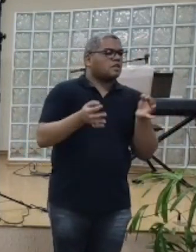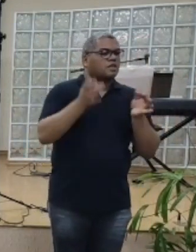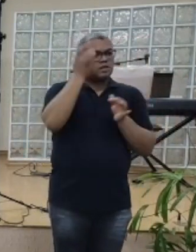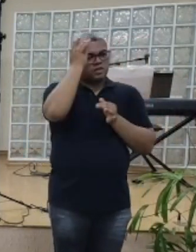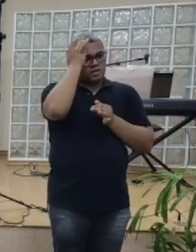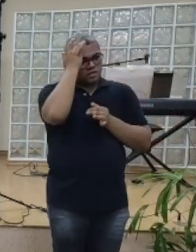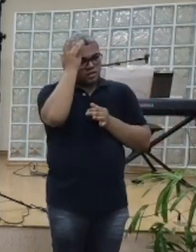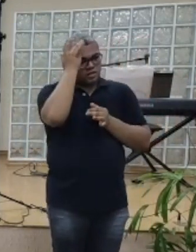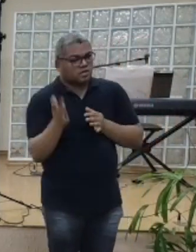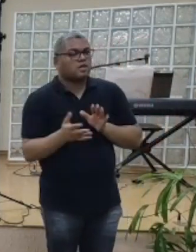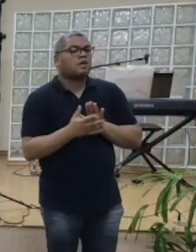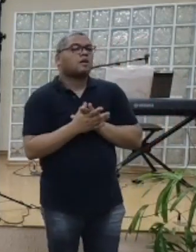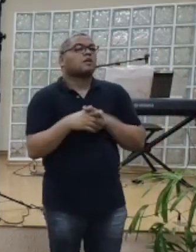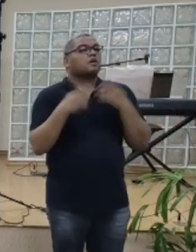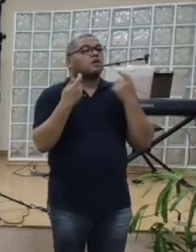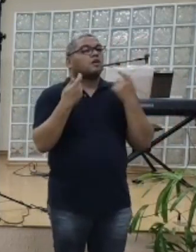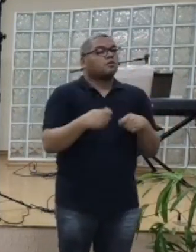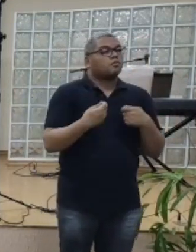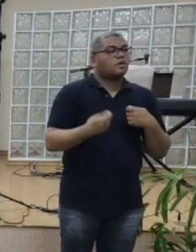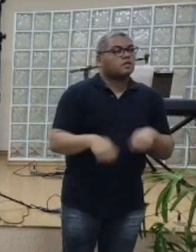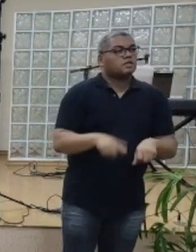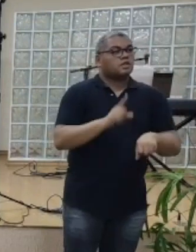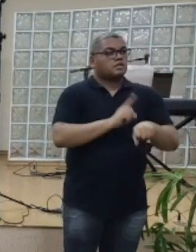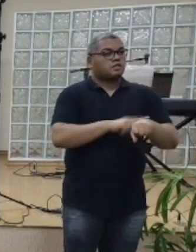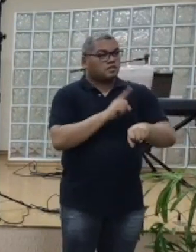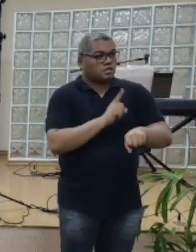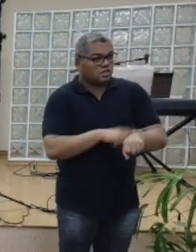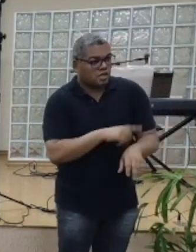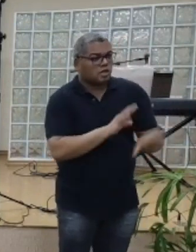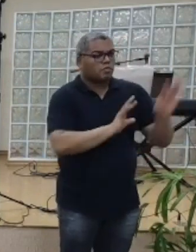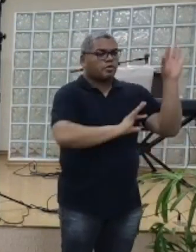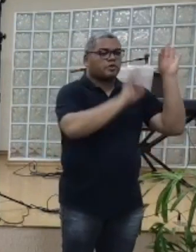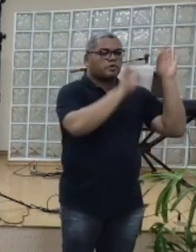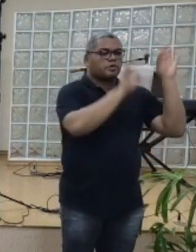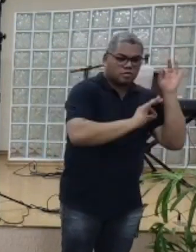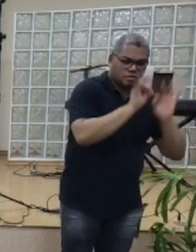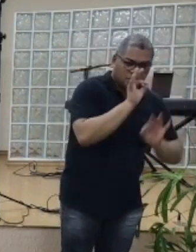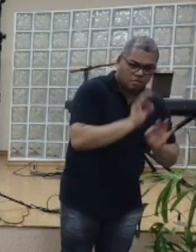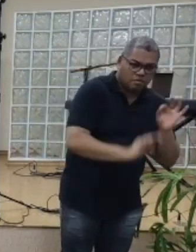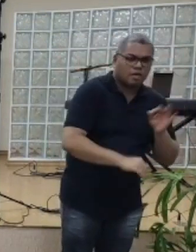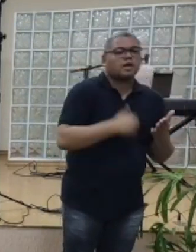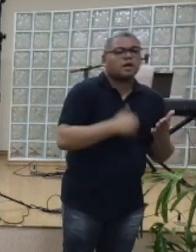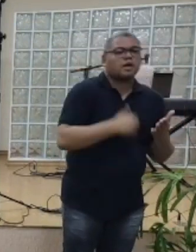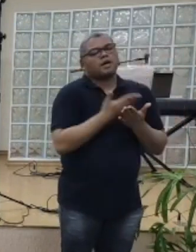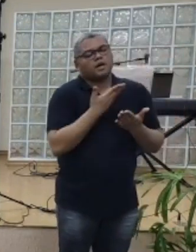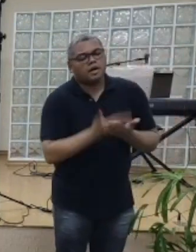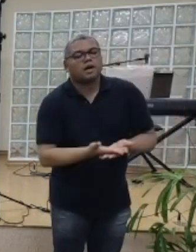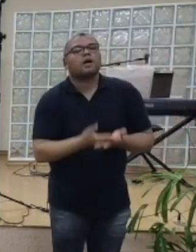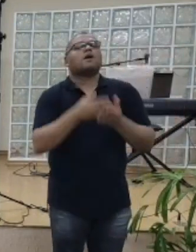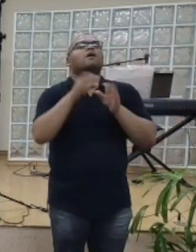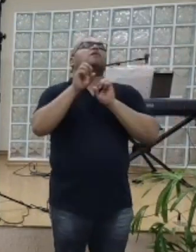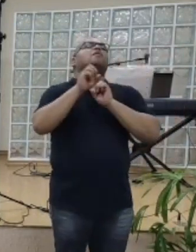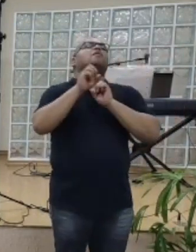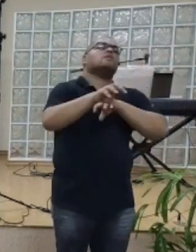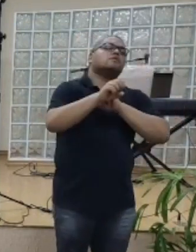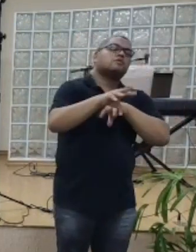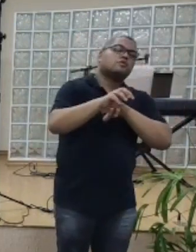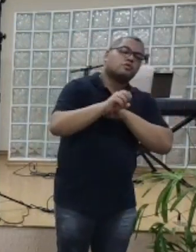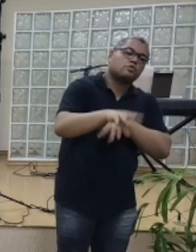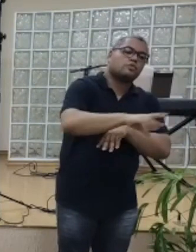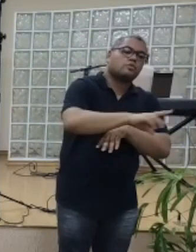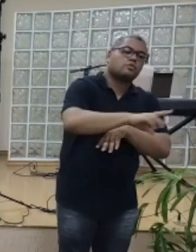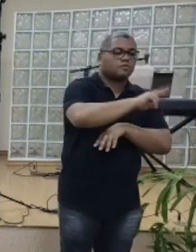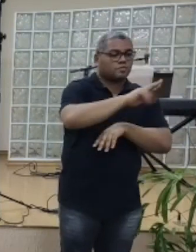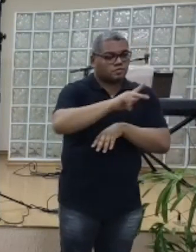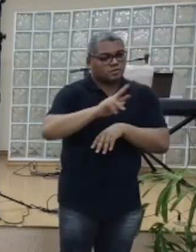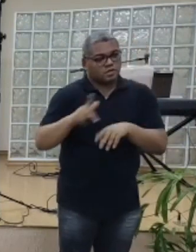gasta tempo o preparo de mensagens, aulas, estudos? Vocês acham